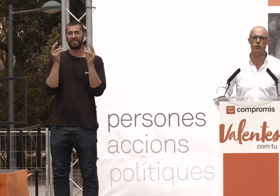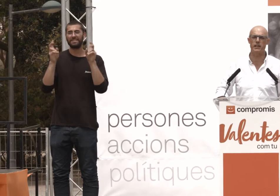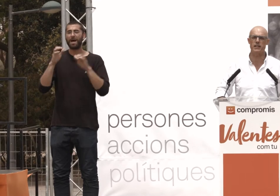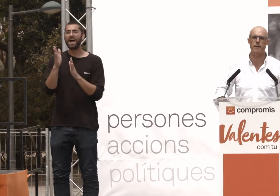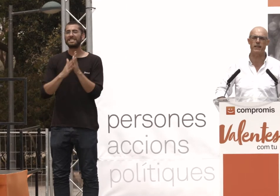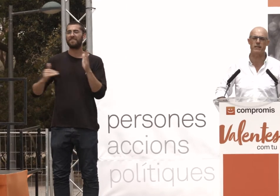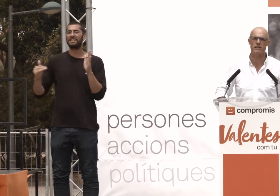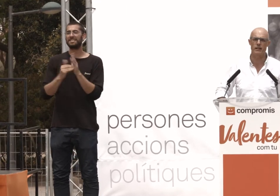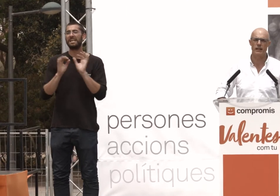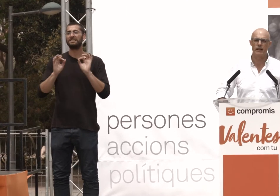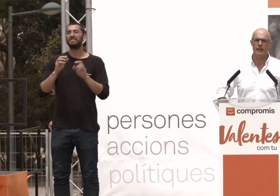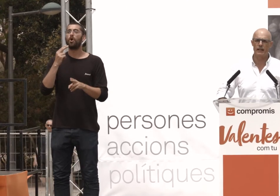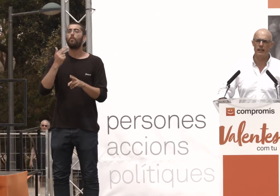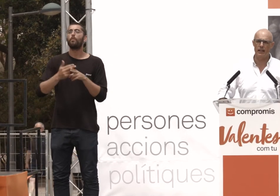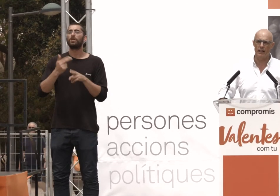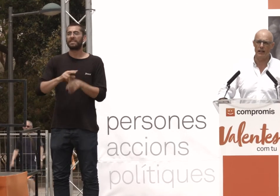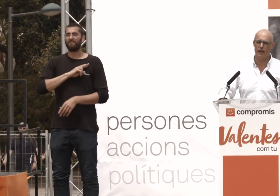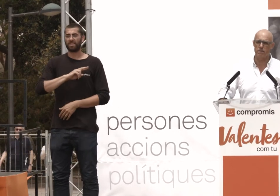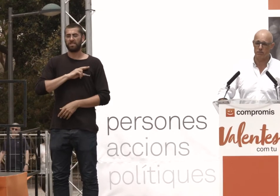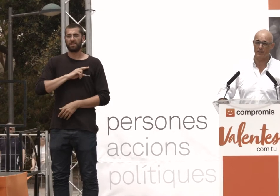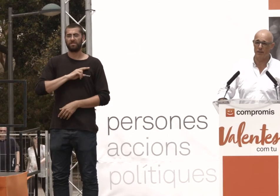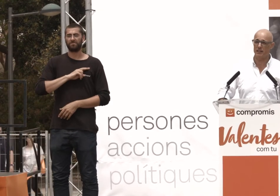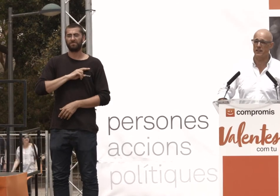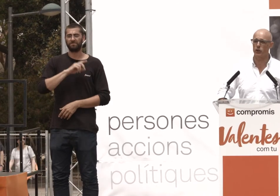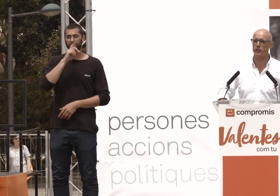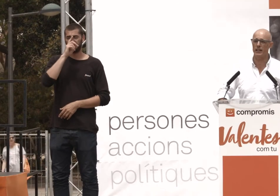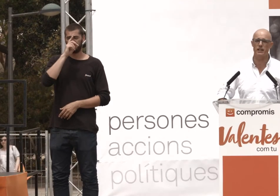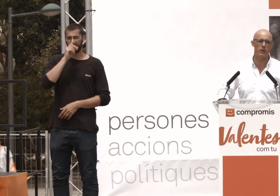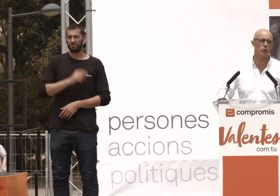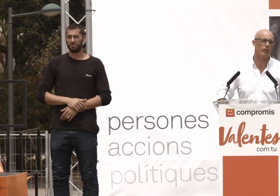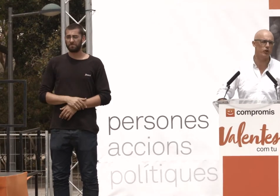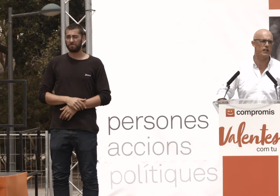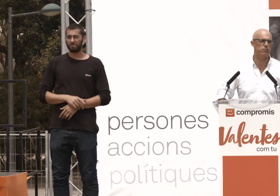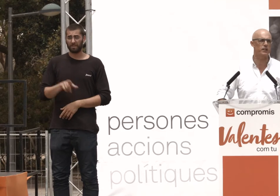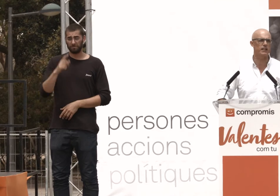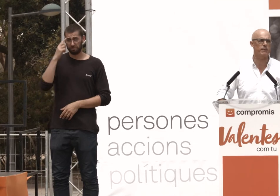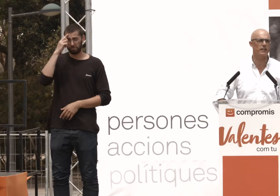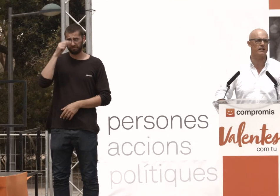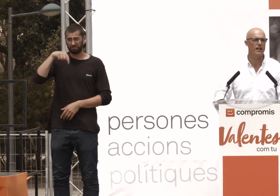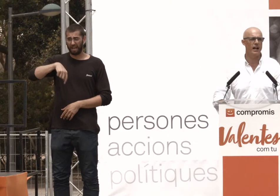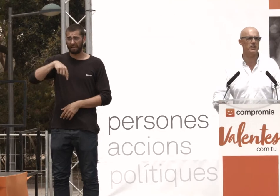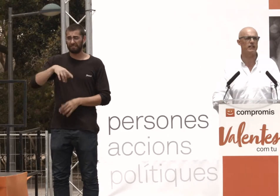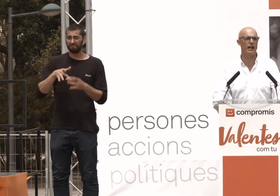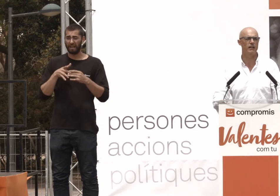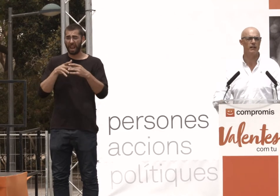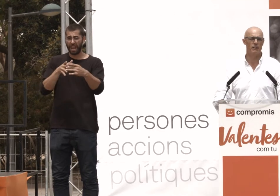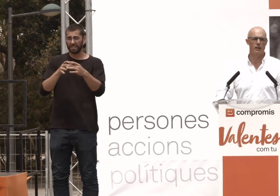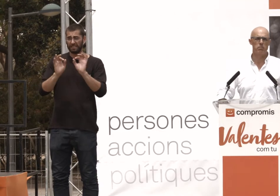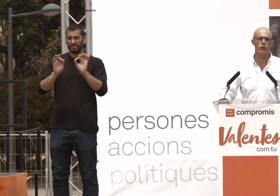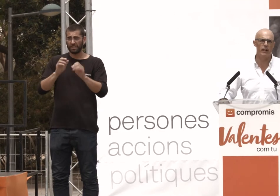les polítiques verdes, i hem de tindre en compte que així hem tingut al front de les polítiques verdes a gent